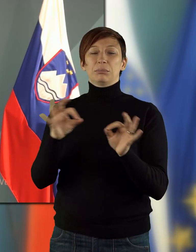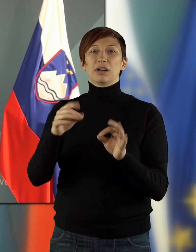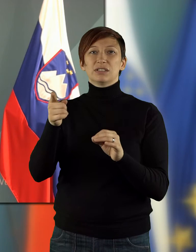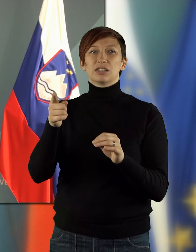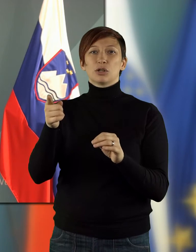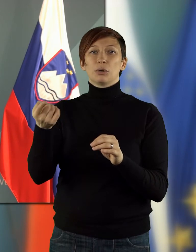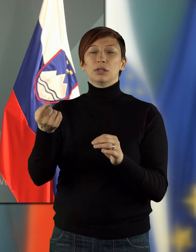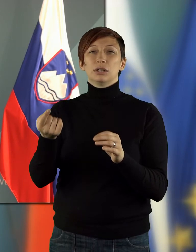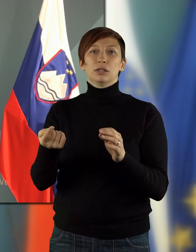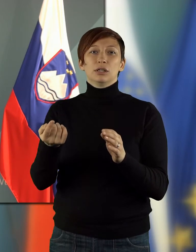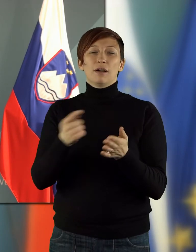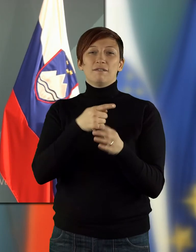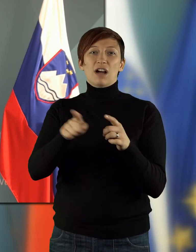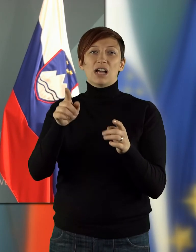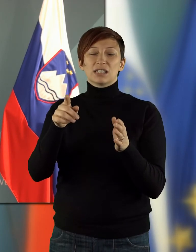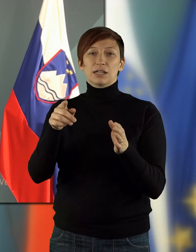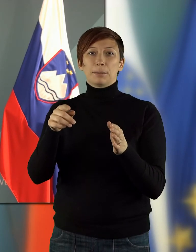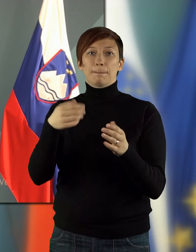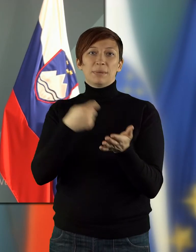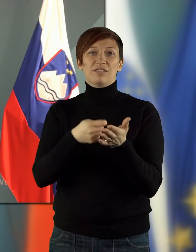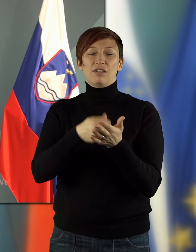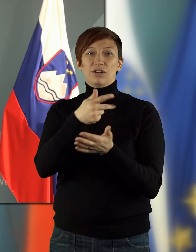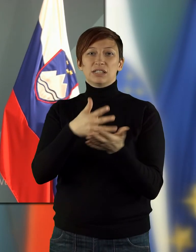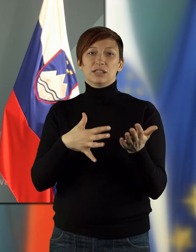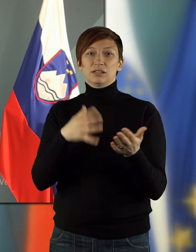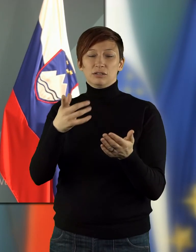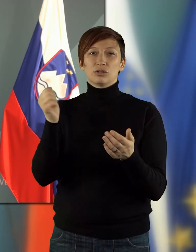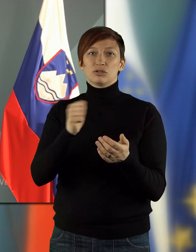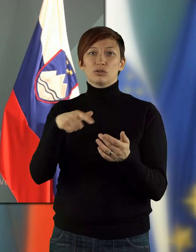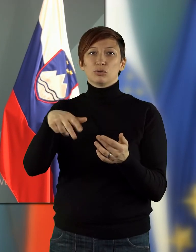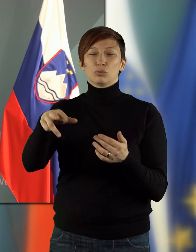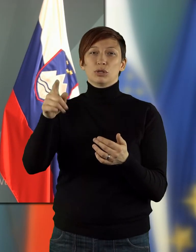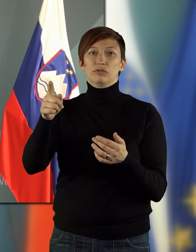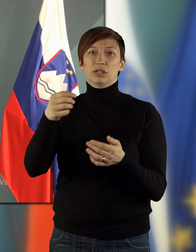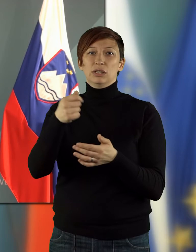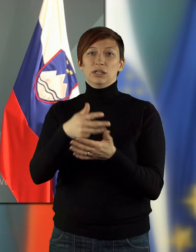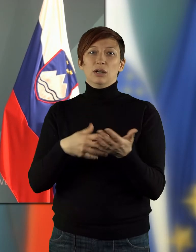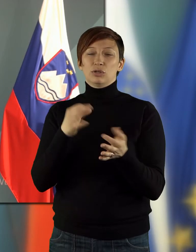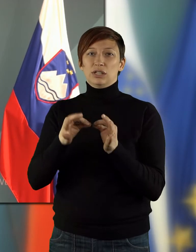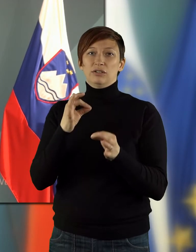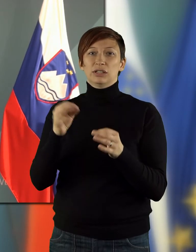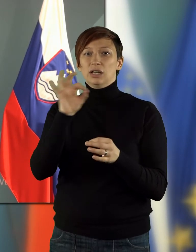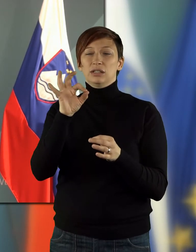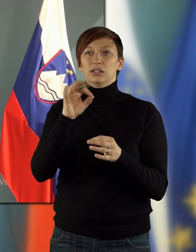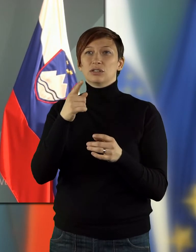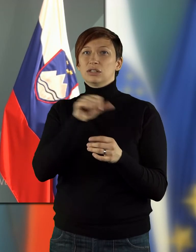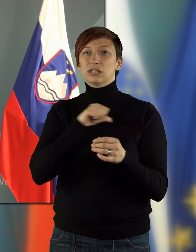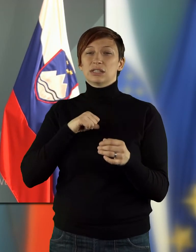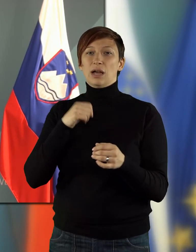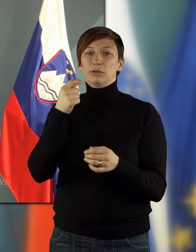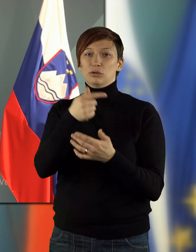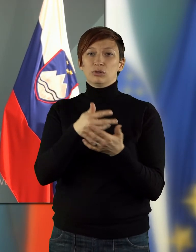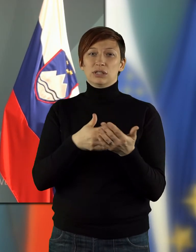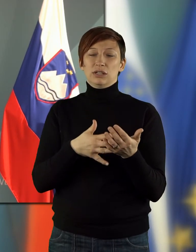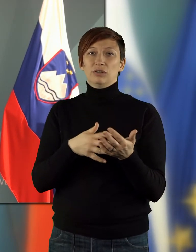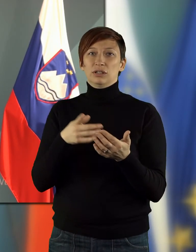pripravami, da so pač prišli do faze evalvacije in da so pač zato šli v evalvacijo. Spravo, da niso